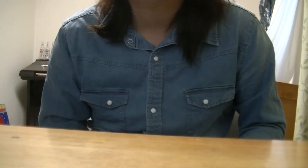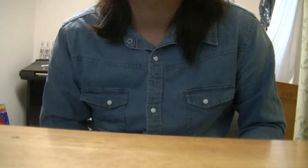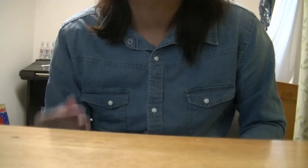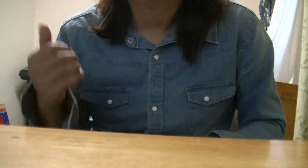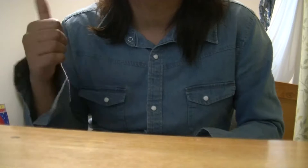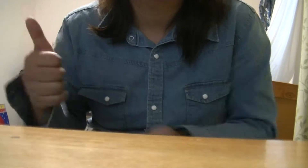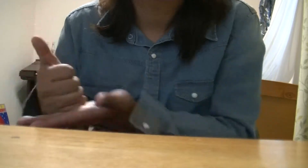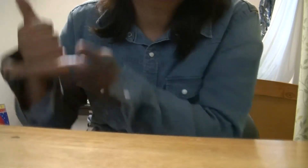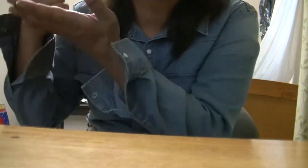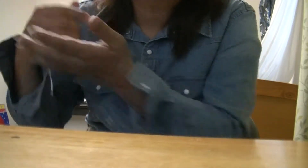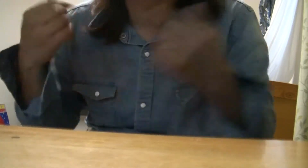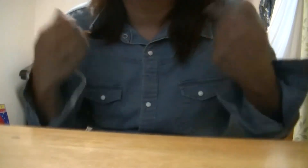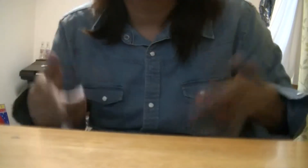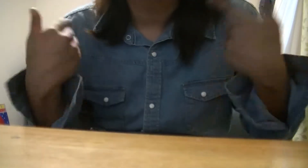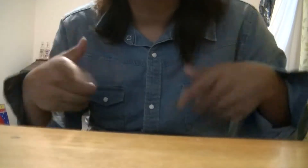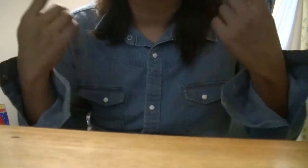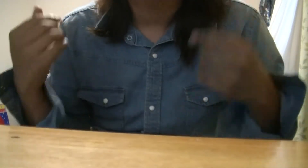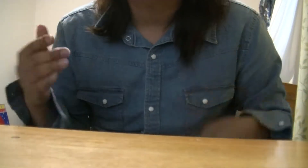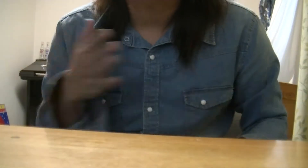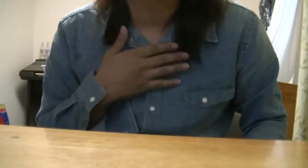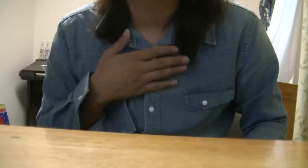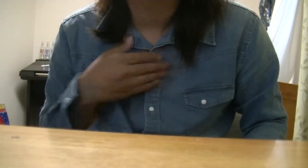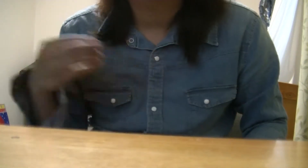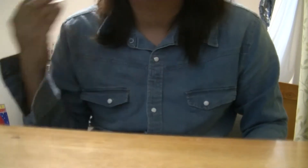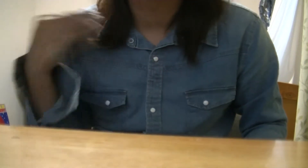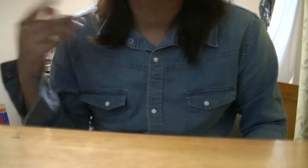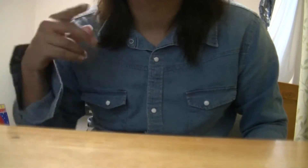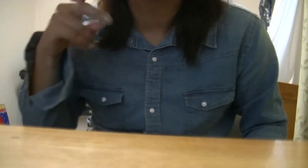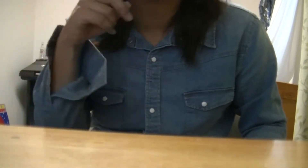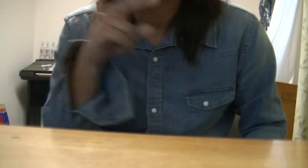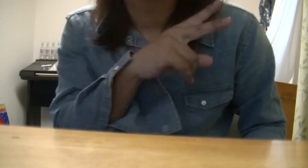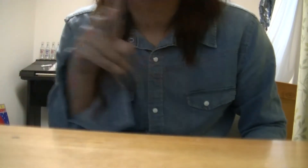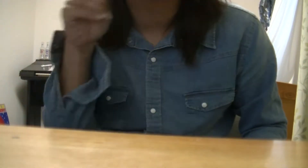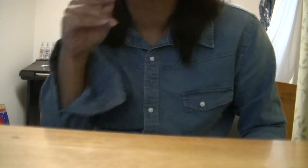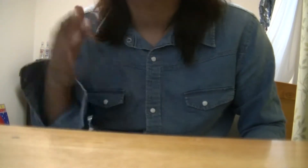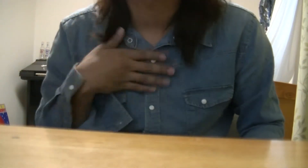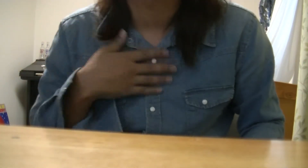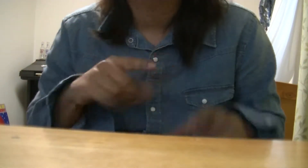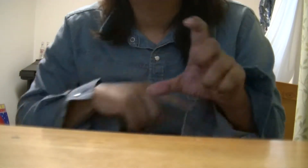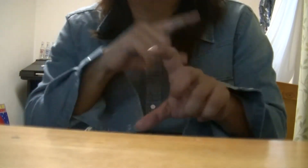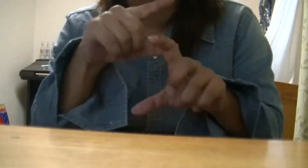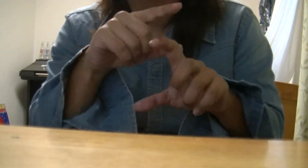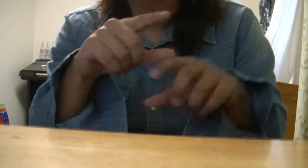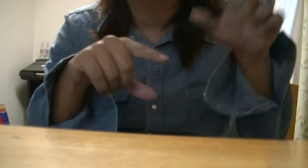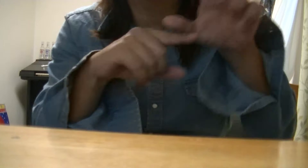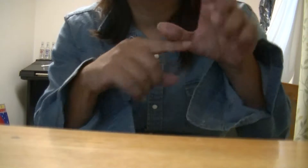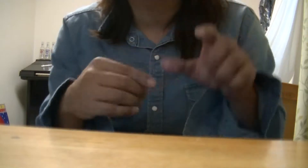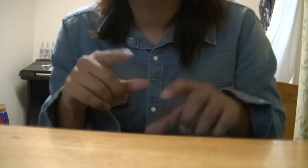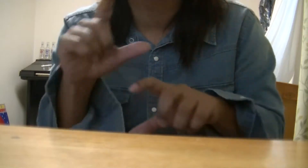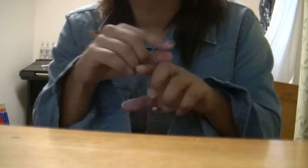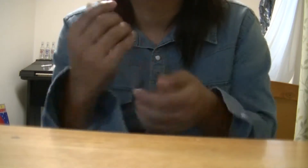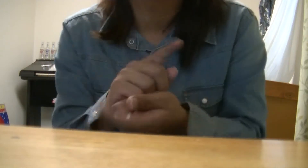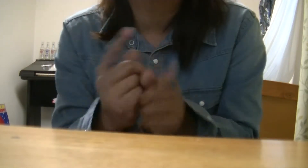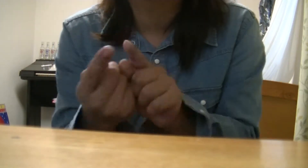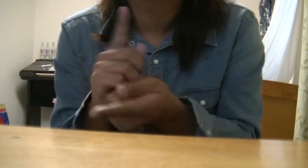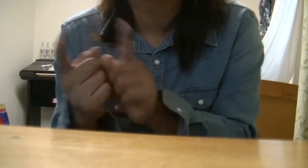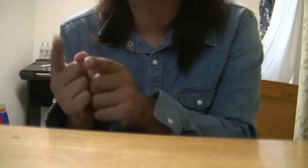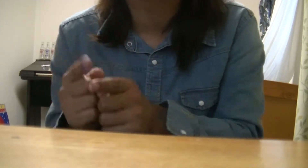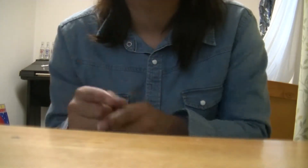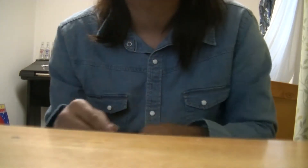方は毎日のように僕の働きぶりを見て、お前もっとこういう風にやってみたらどうだ、やり方こういう風に変えてみたらどうだ、そんな風にお